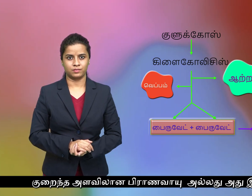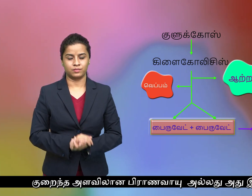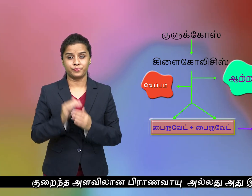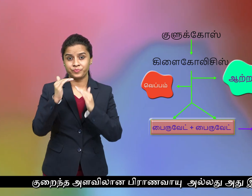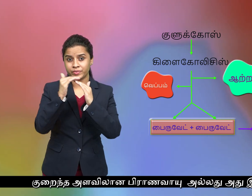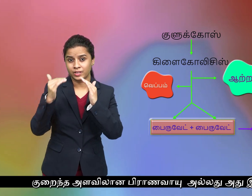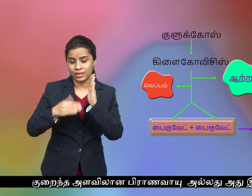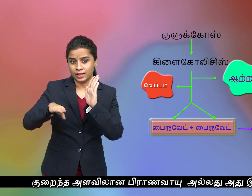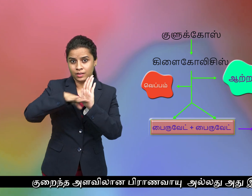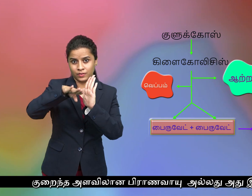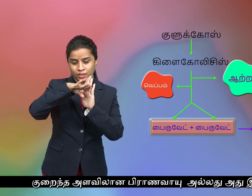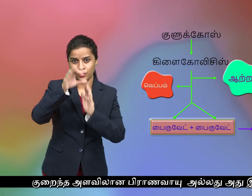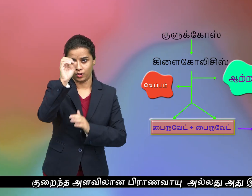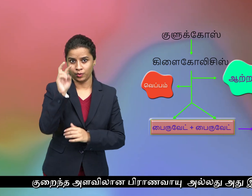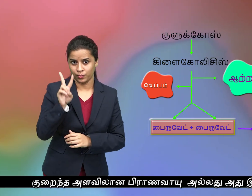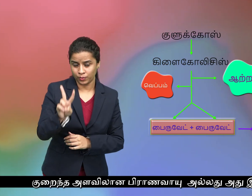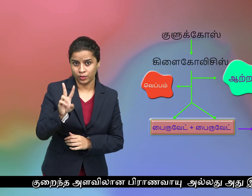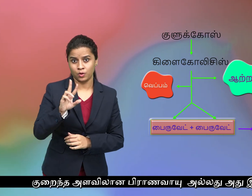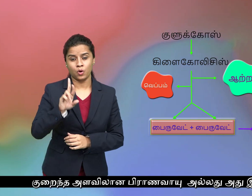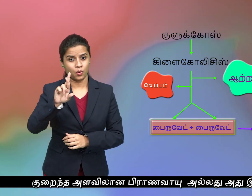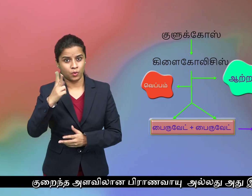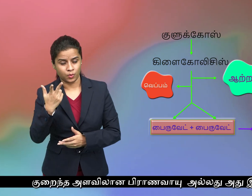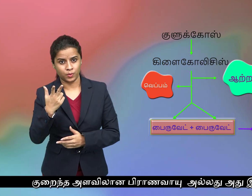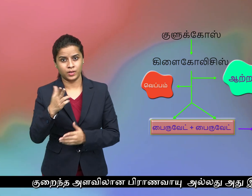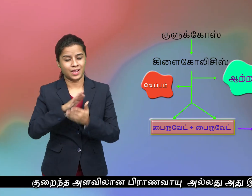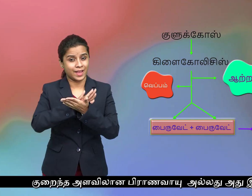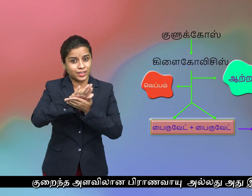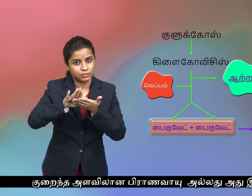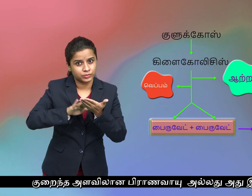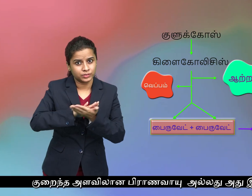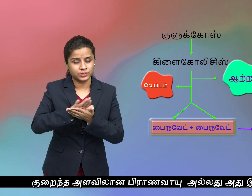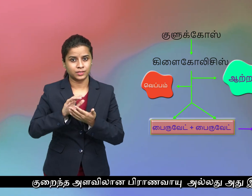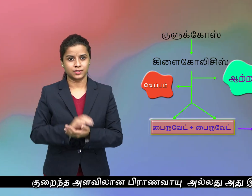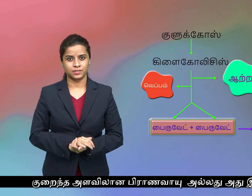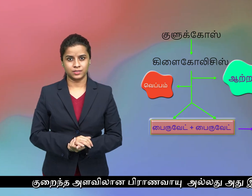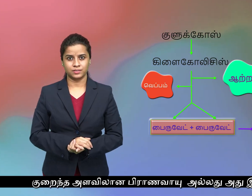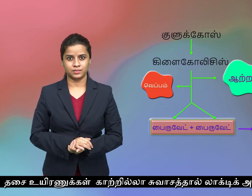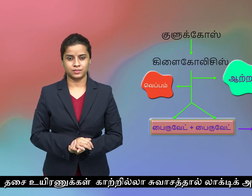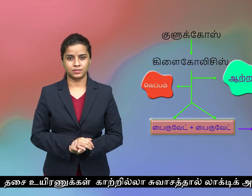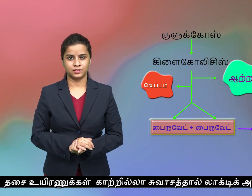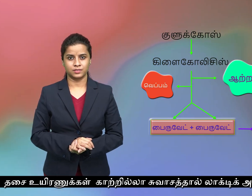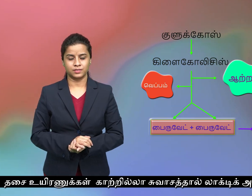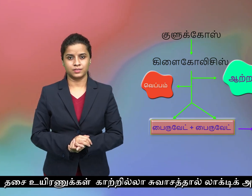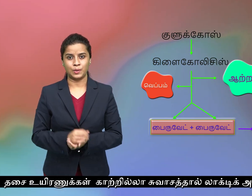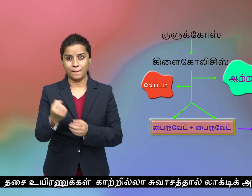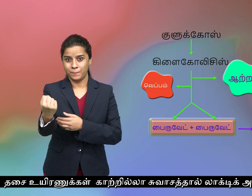குறைந்த அளவிலான பிராணவாயு அல்லது அது இல்லாத நிலையில் தசை உயிரணுக்கள்